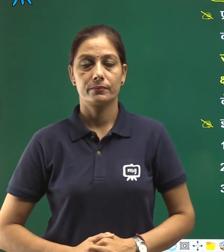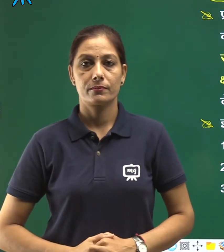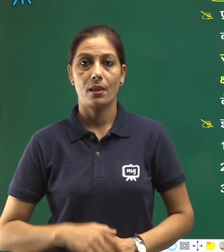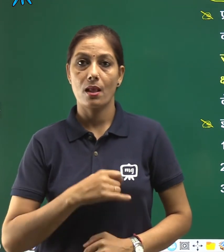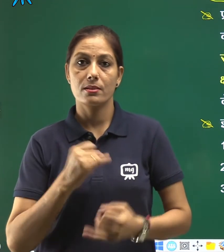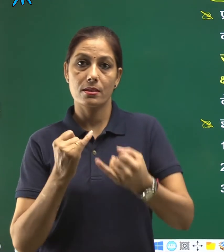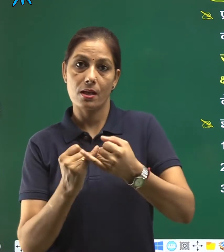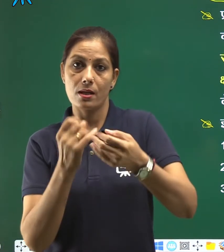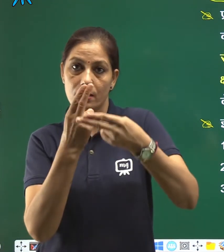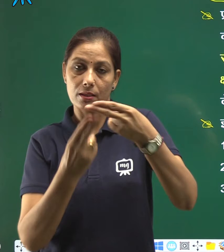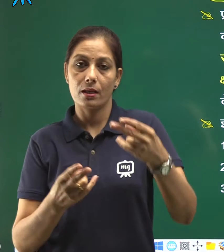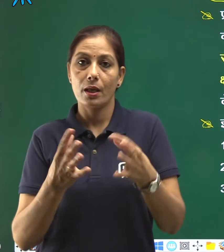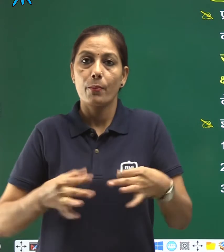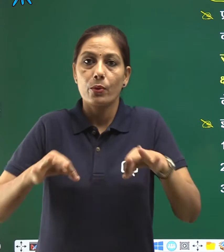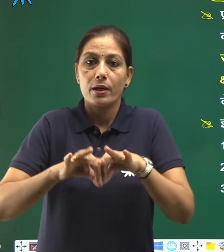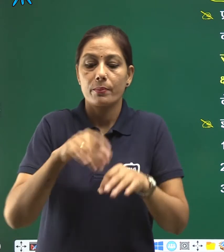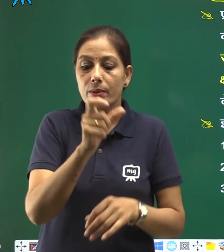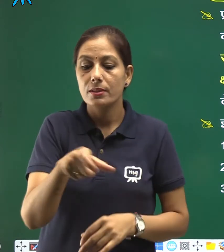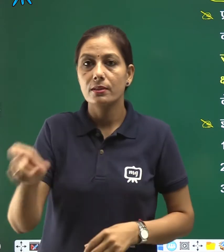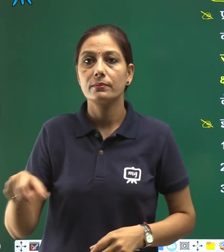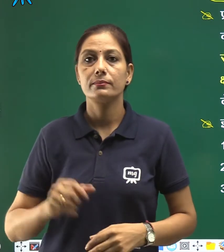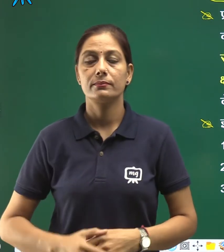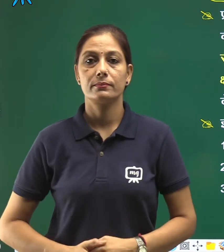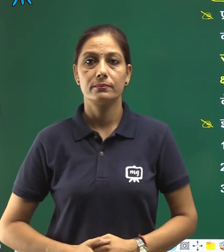इस कहानी के मुख्य पात्र